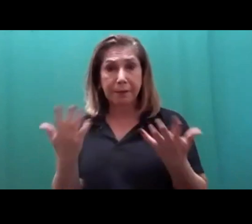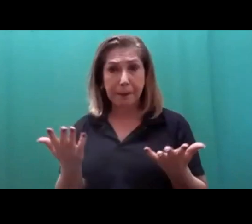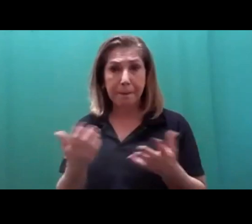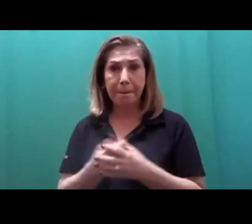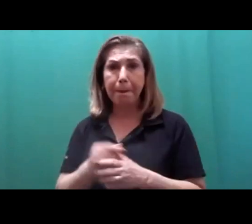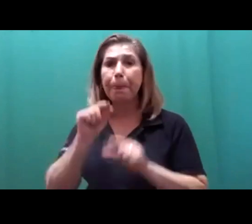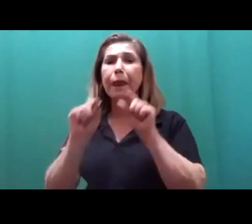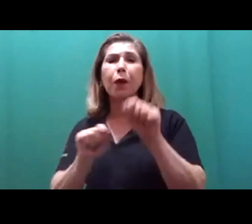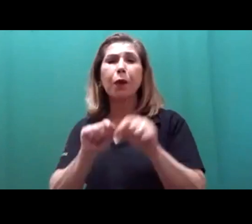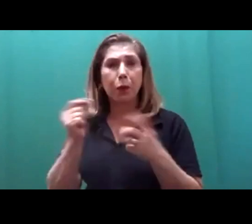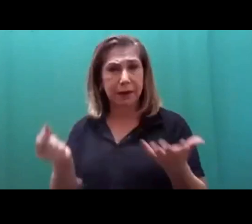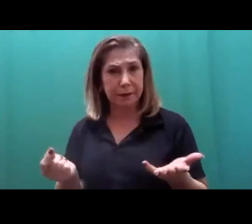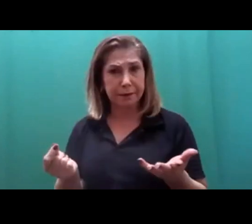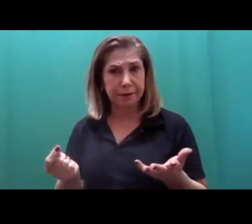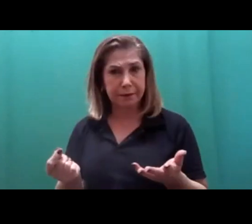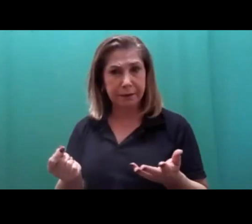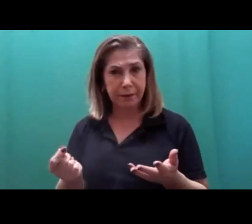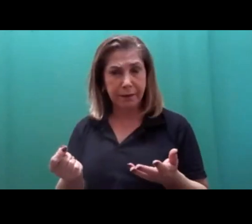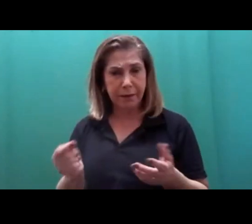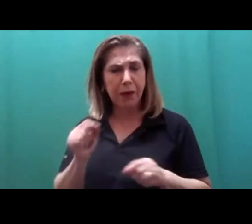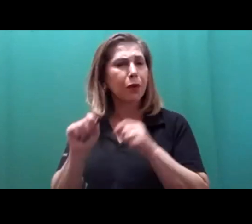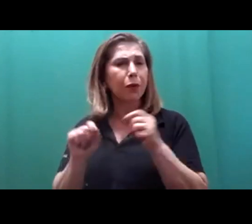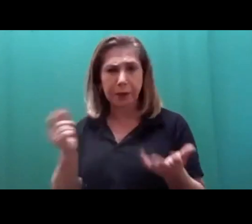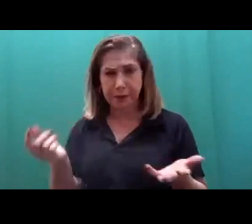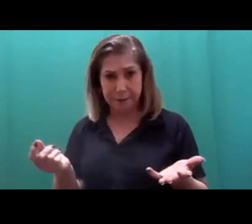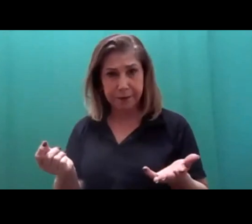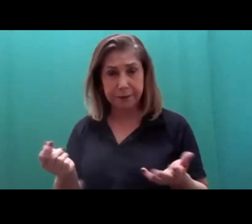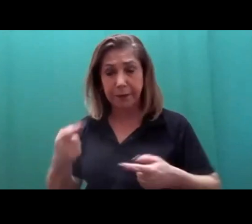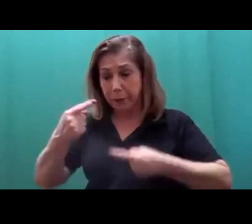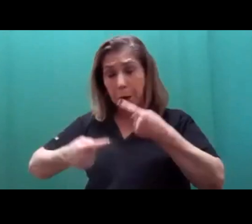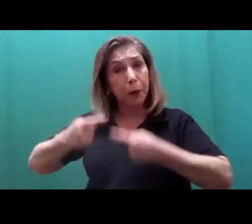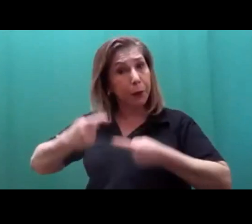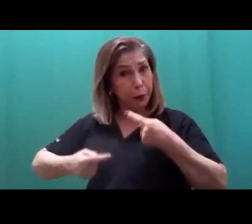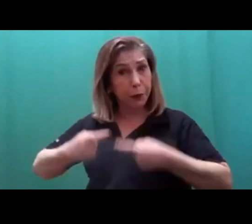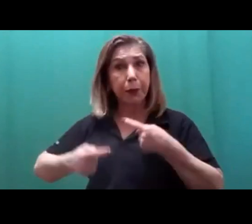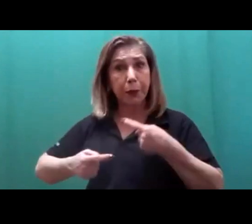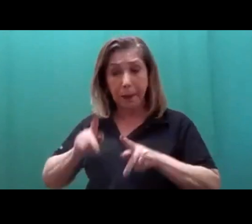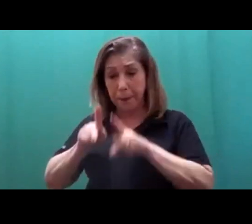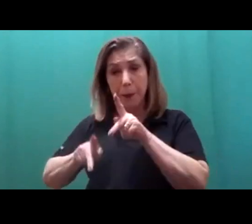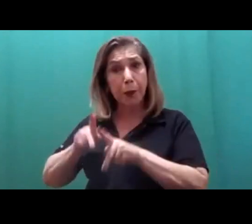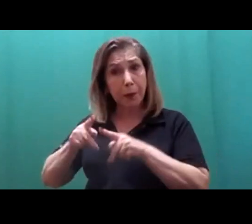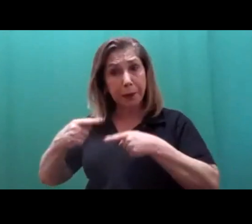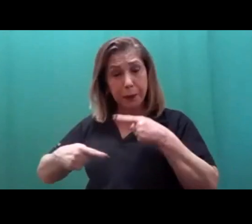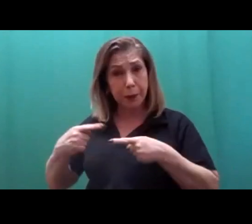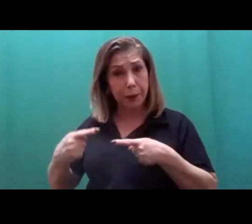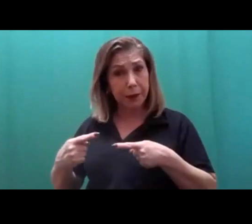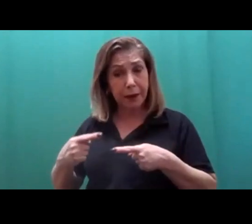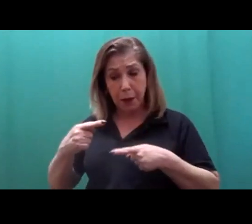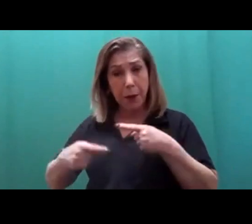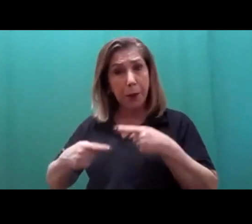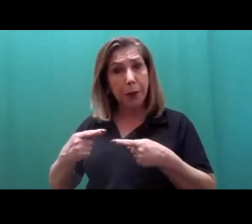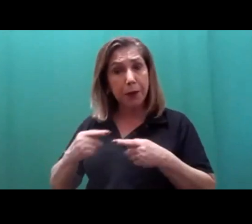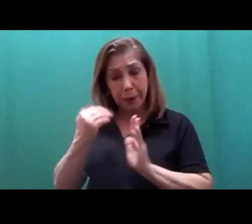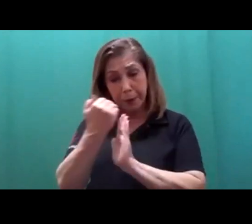que eu venho aportar? É que as políticas que a gente tem, principalmente as políticas públicas, as políticas, os